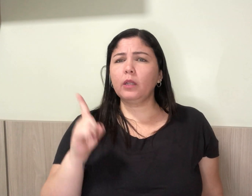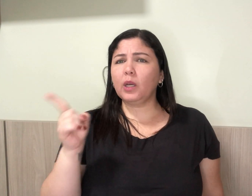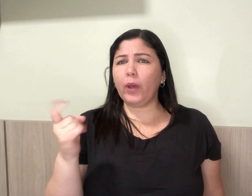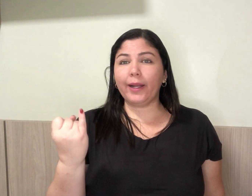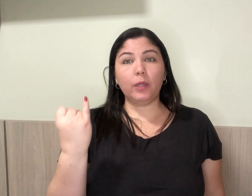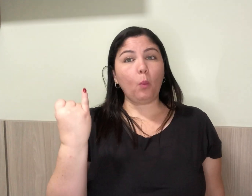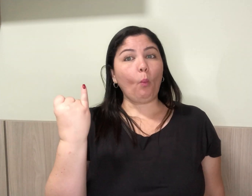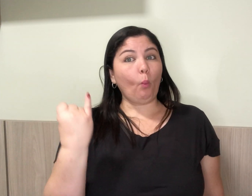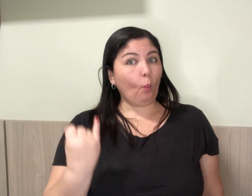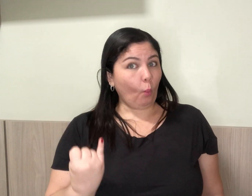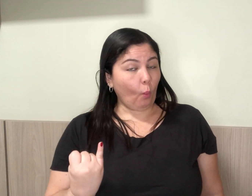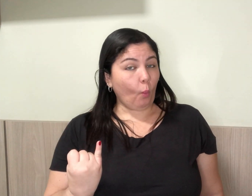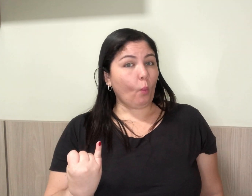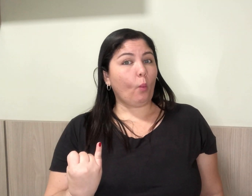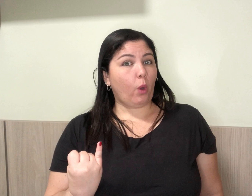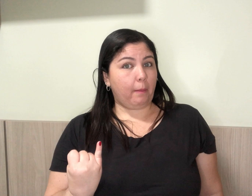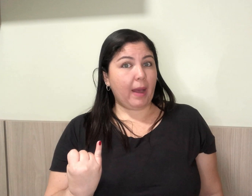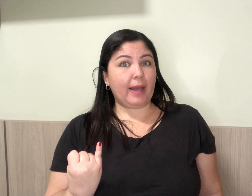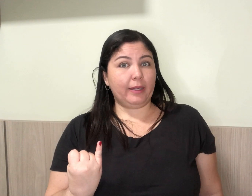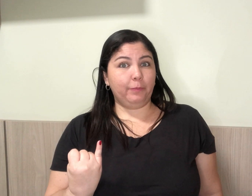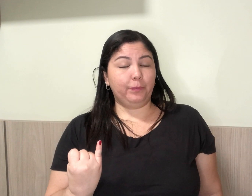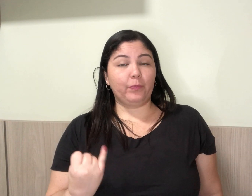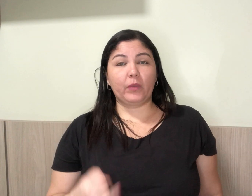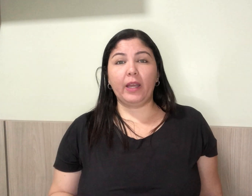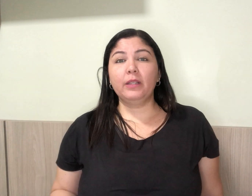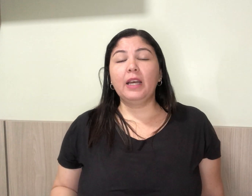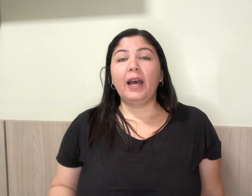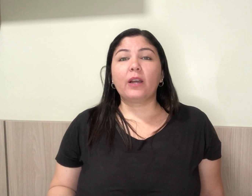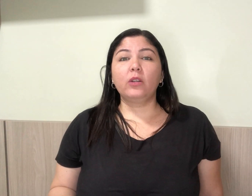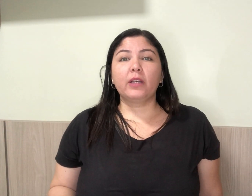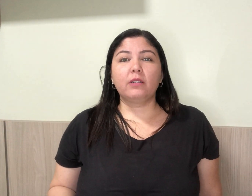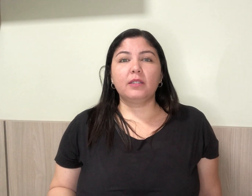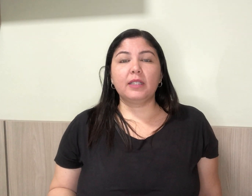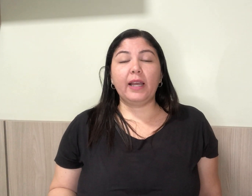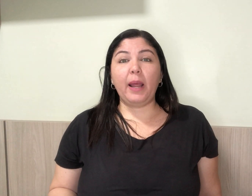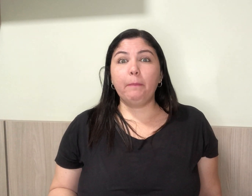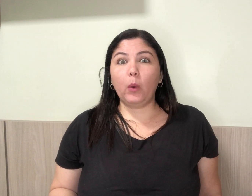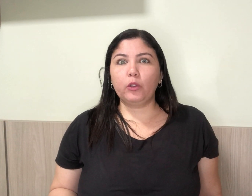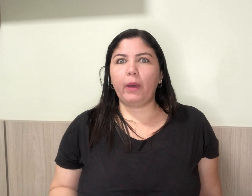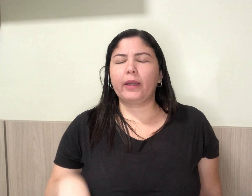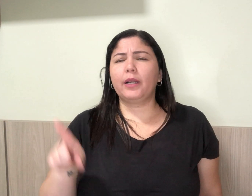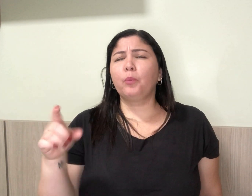Então, ela, magra, né? Agora, eu quero dizer que ela é muito magra. Ela,